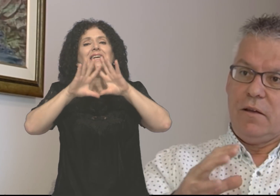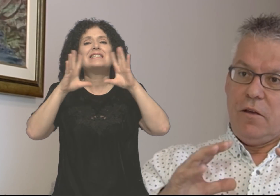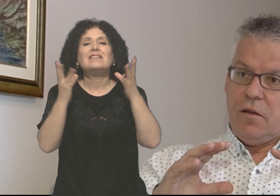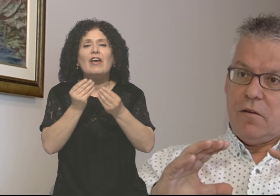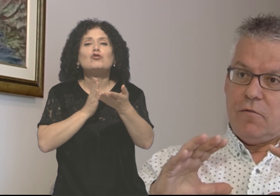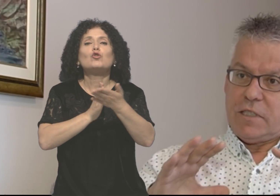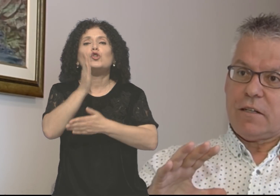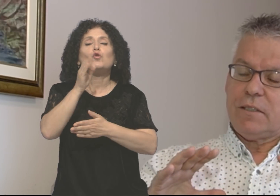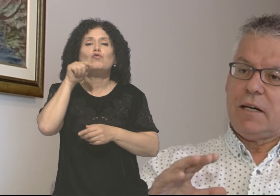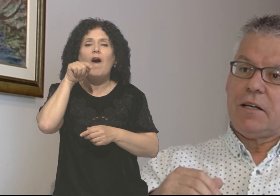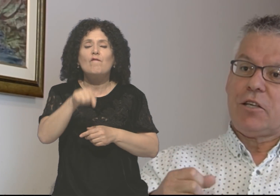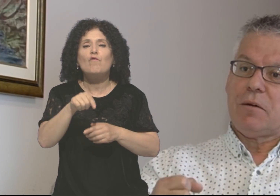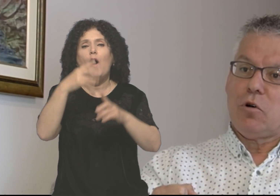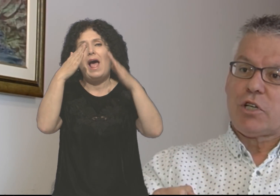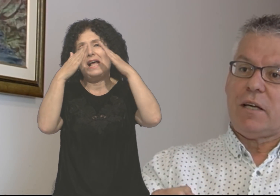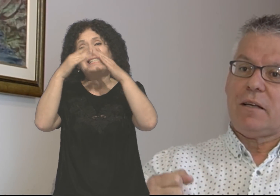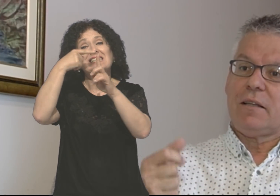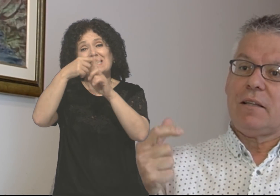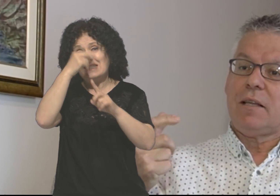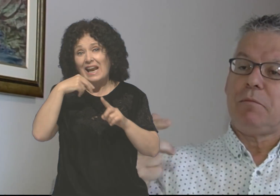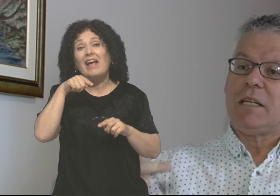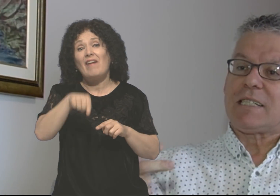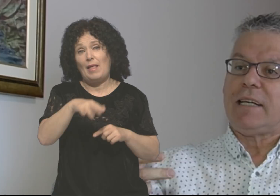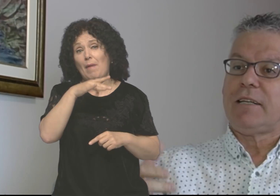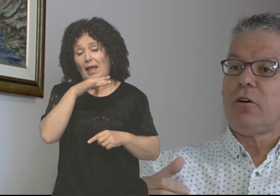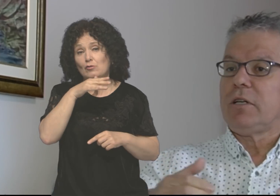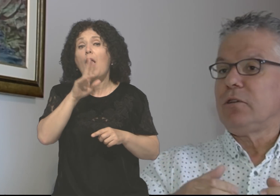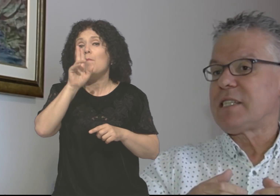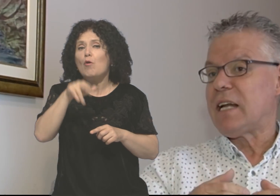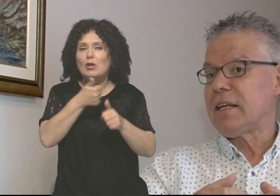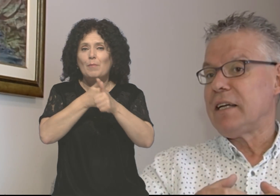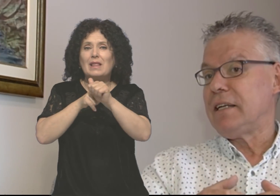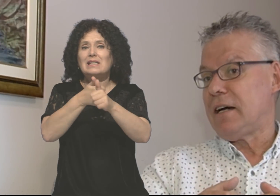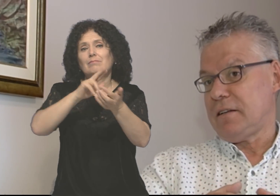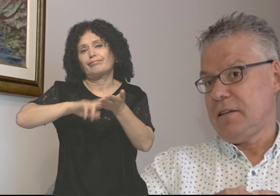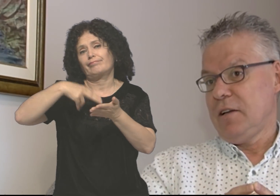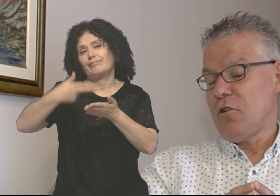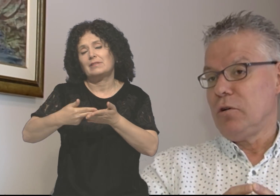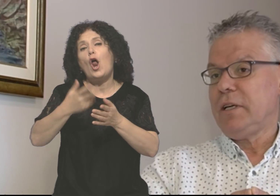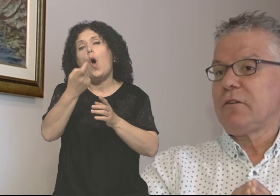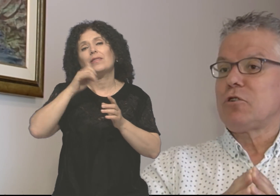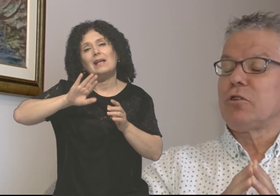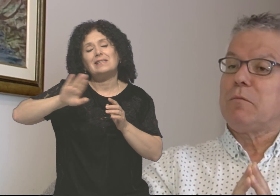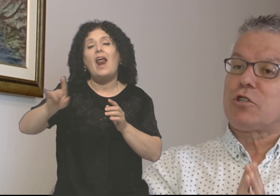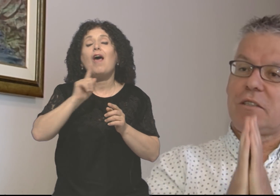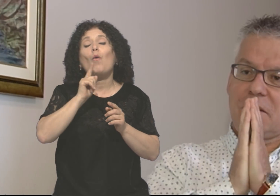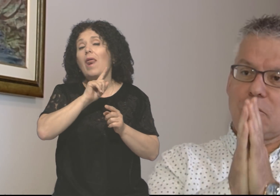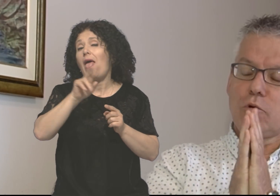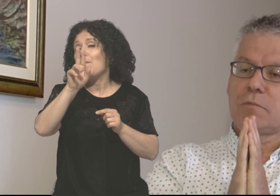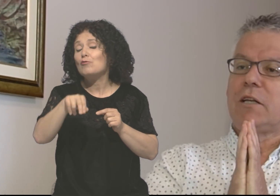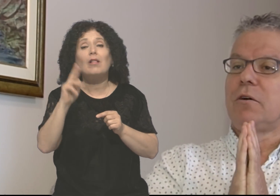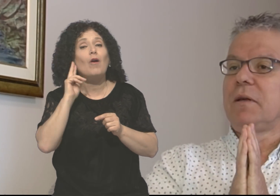случува во црквата ќе може да биде следено и од страна на оние кои што не